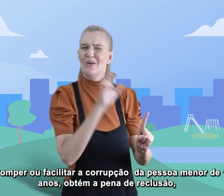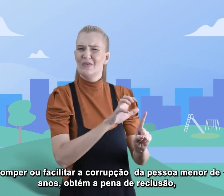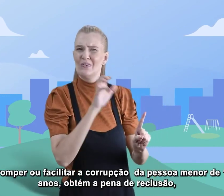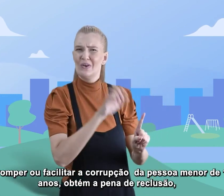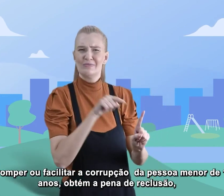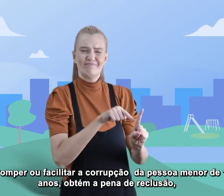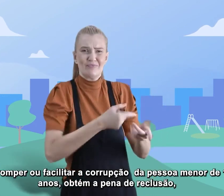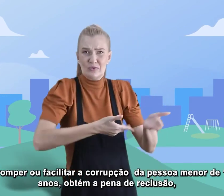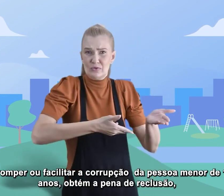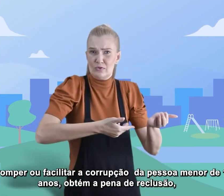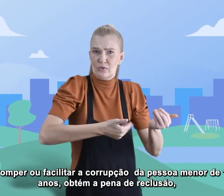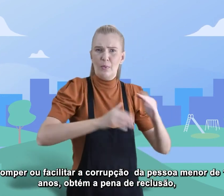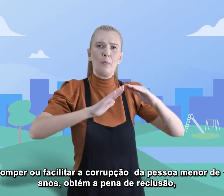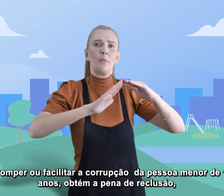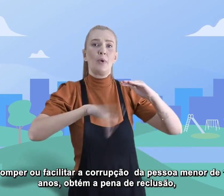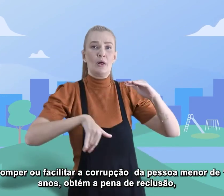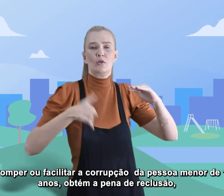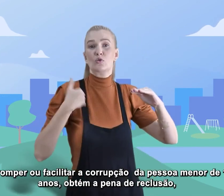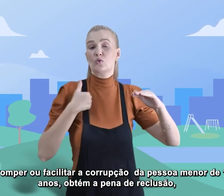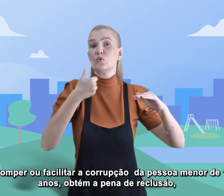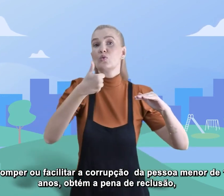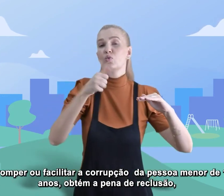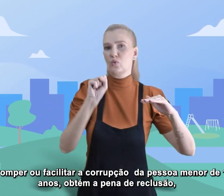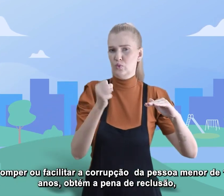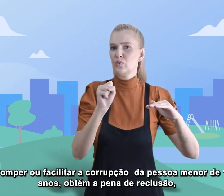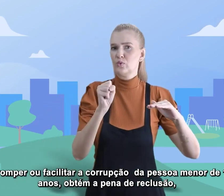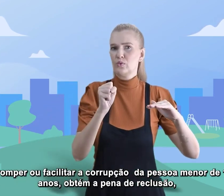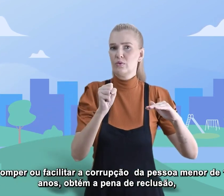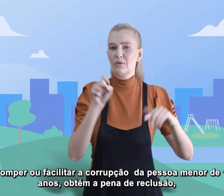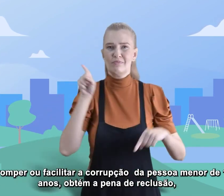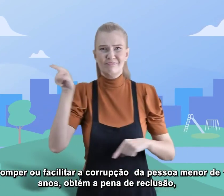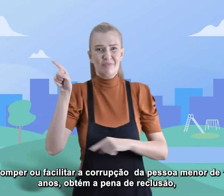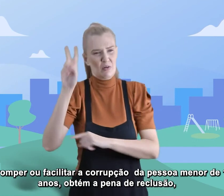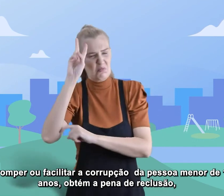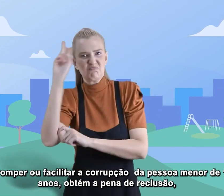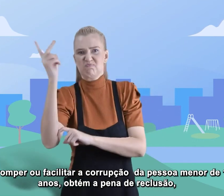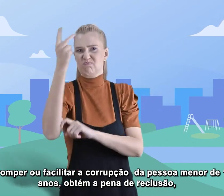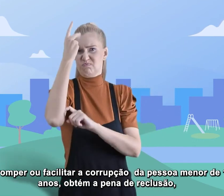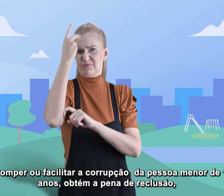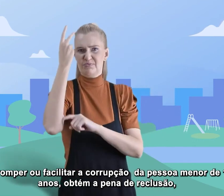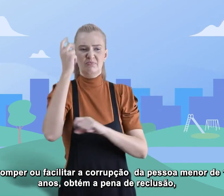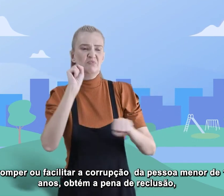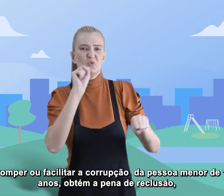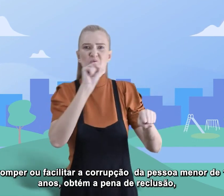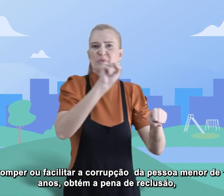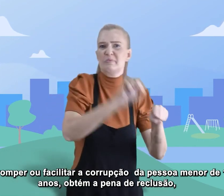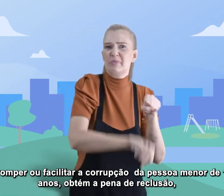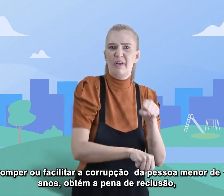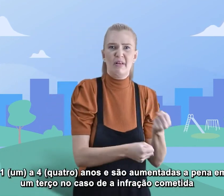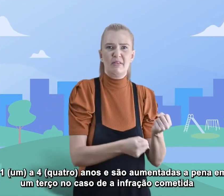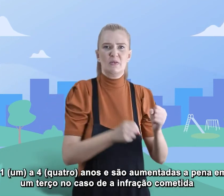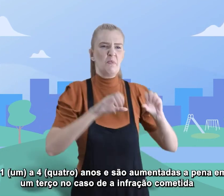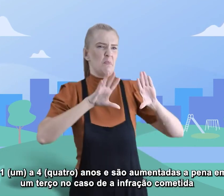facilitar a corrupção da pessoa menor de 18 anos obtém a pena de reclusão de